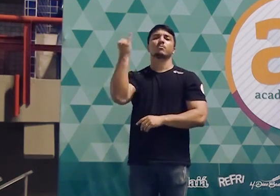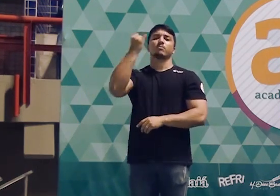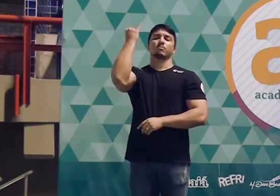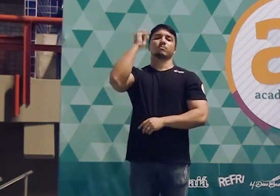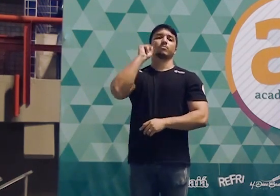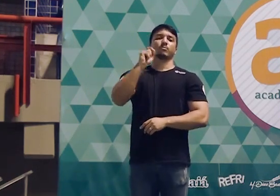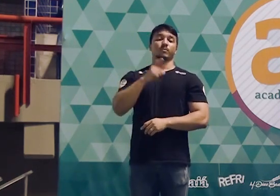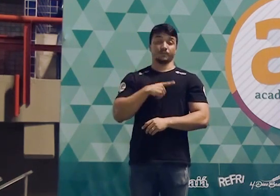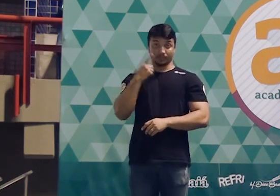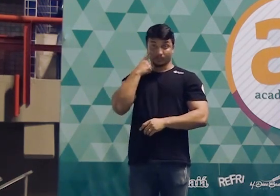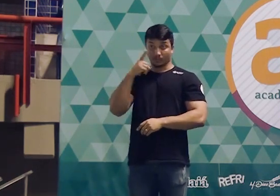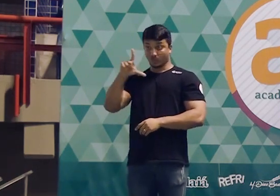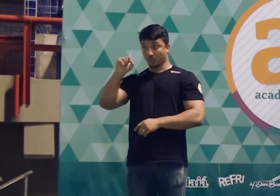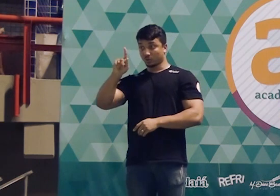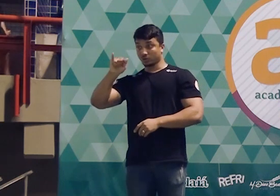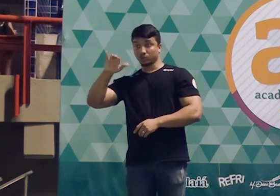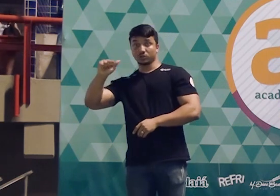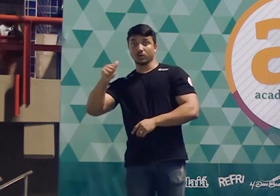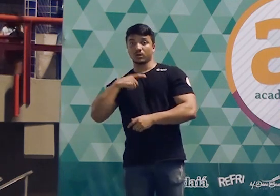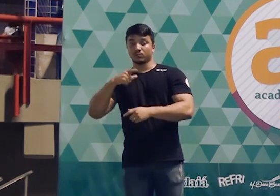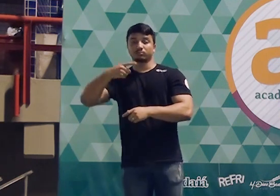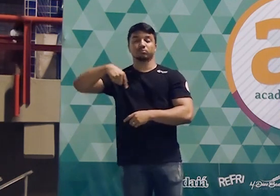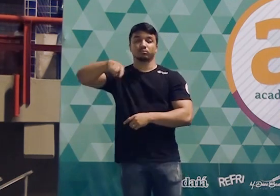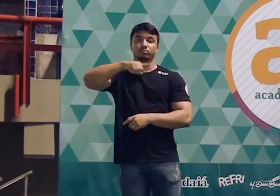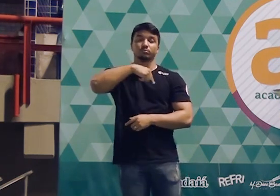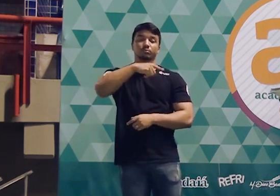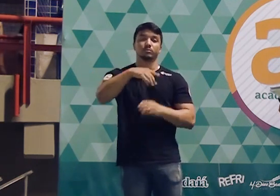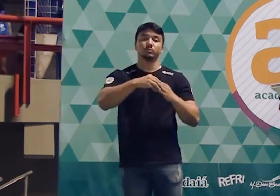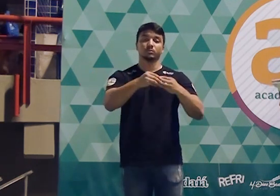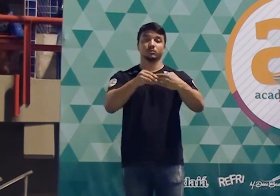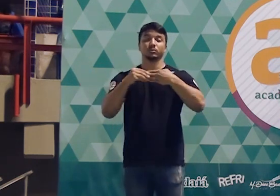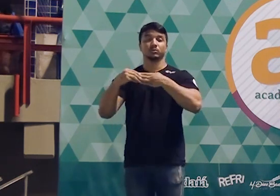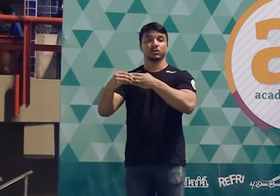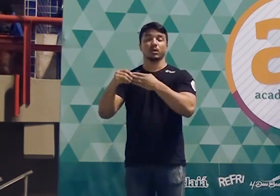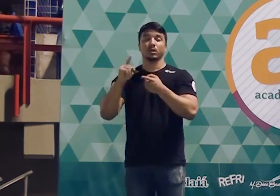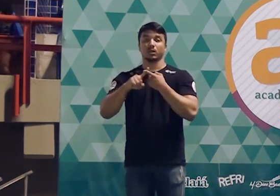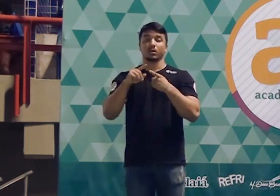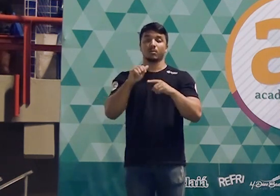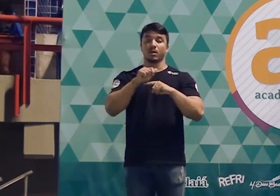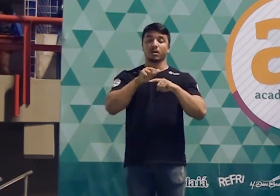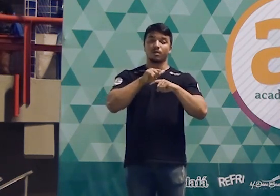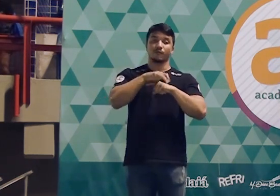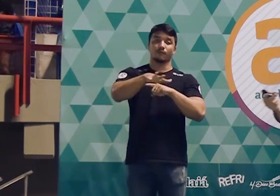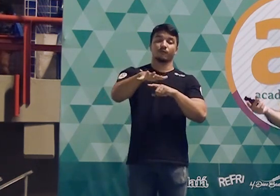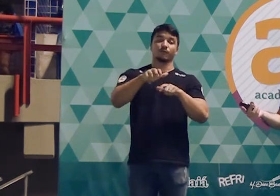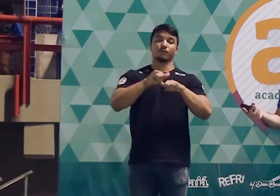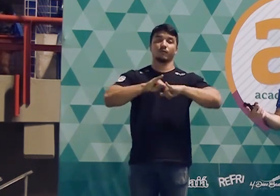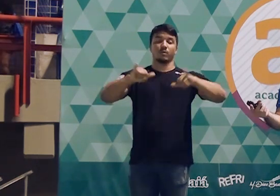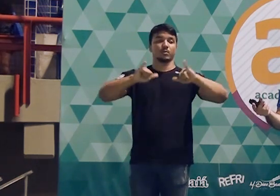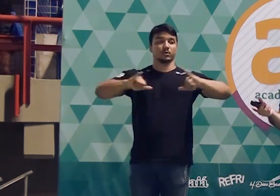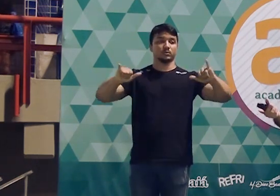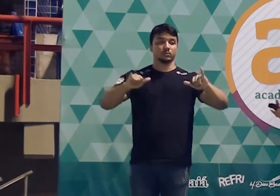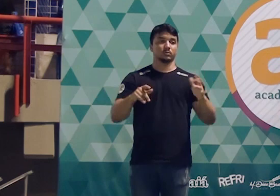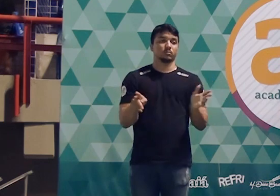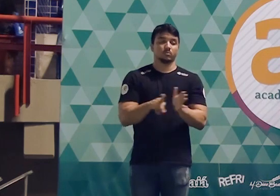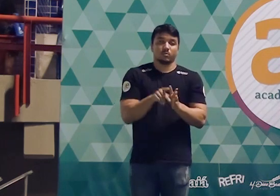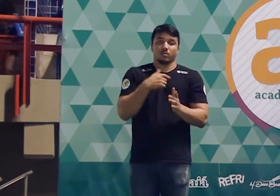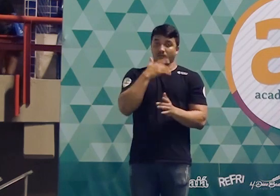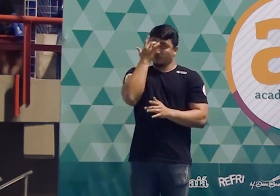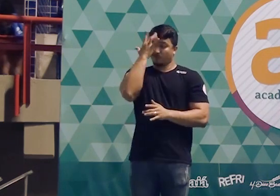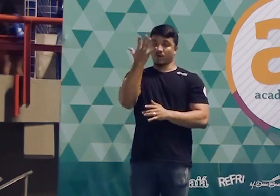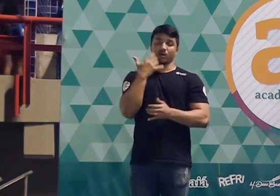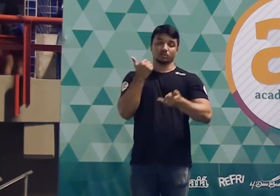importante? Logística e circulação e o acesso às redes de informações hoje, porque vende muito mais fácil